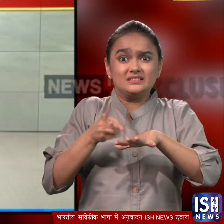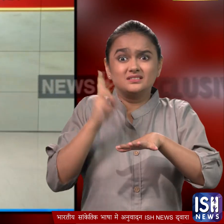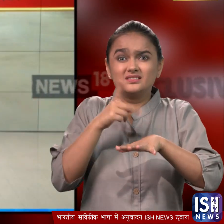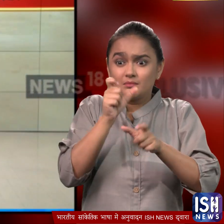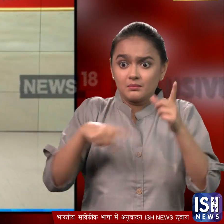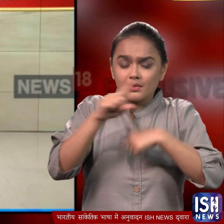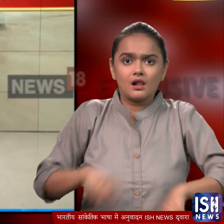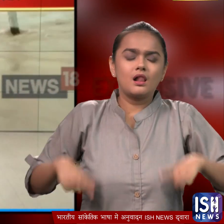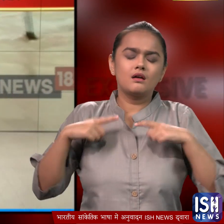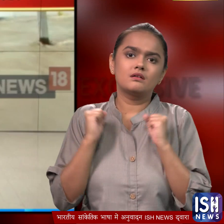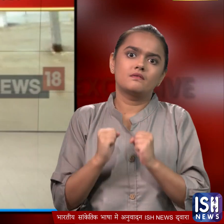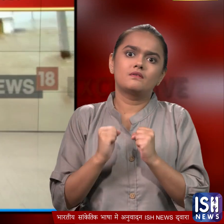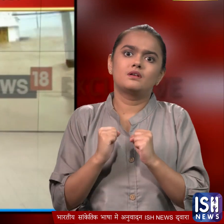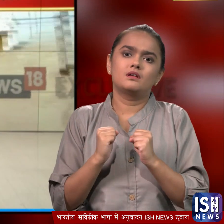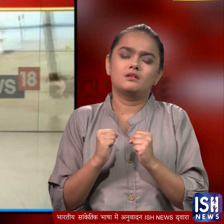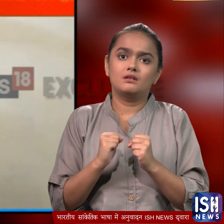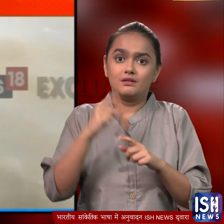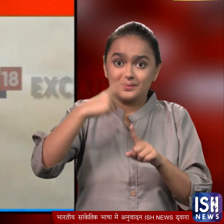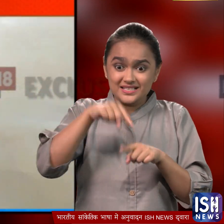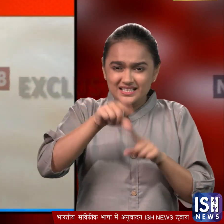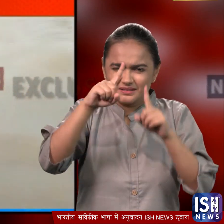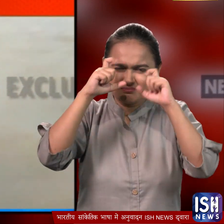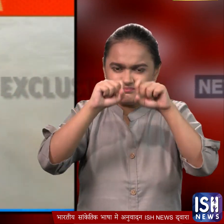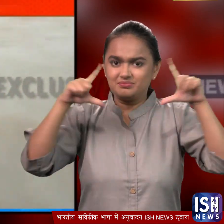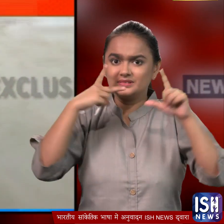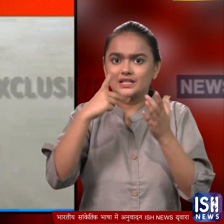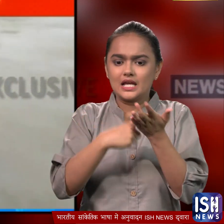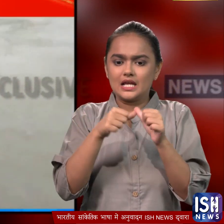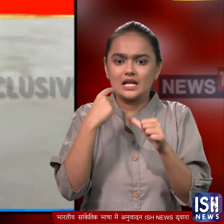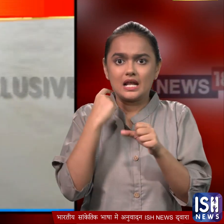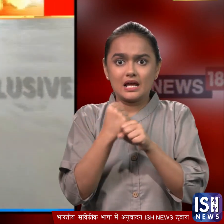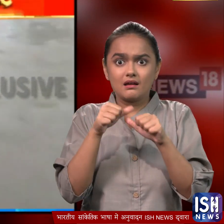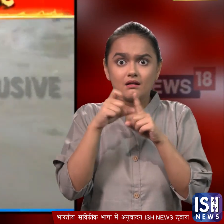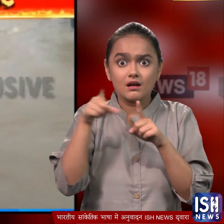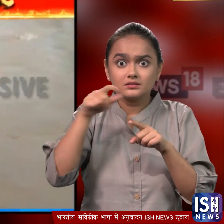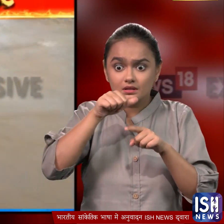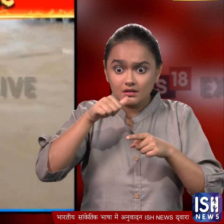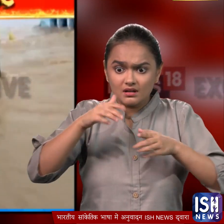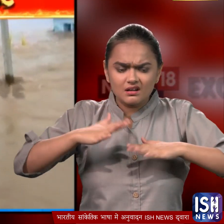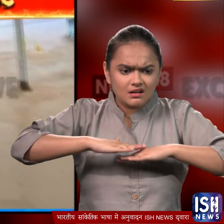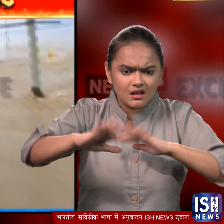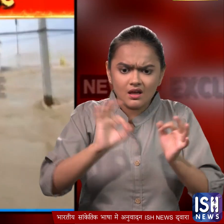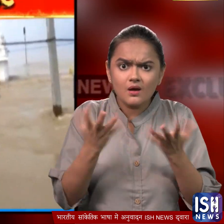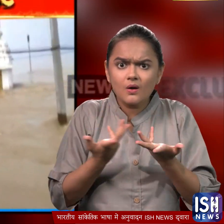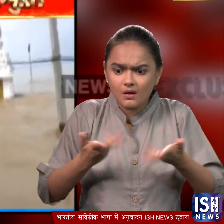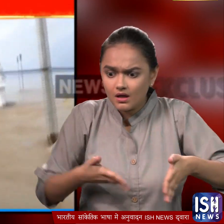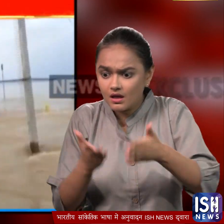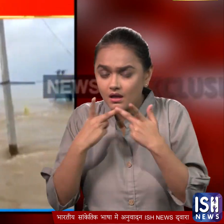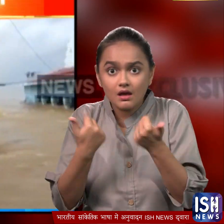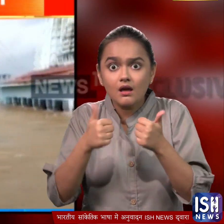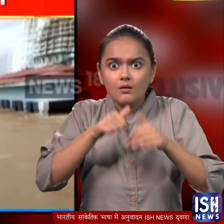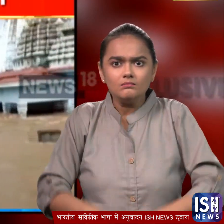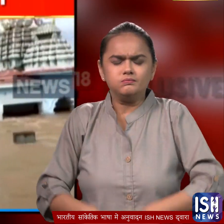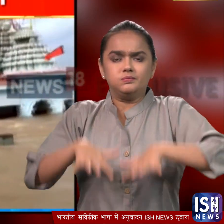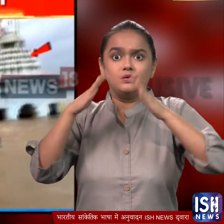हुए पानी ने लोगों का जीना मुश्किल कर दिया। और इसकी एक तस्वीर आई रायगढ़ से। वहां तो जमीन को ढूंढ पाना मुश्किल हो गया।